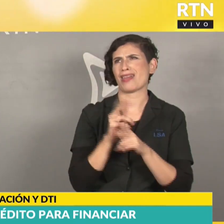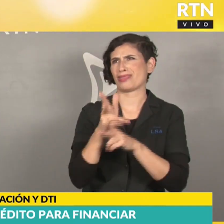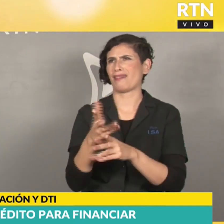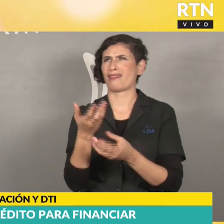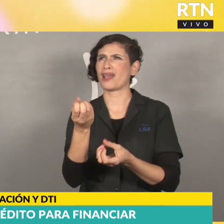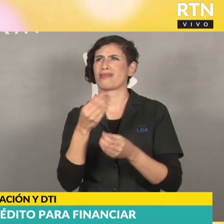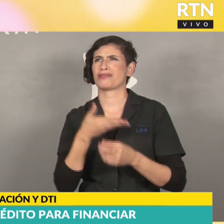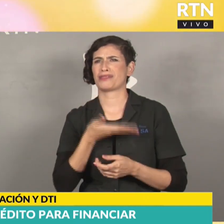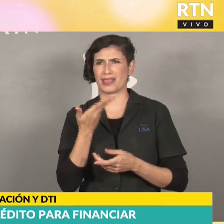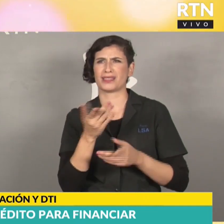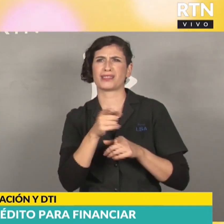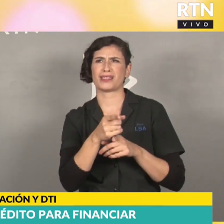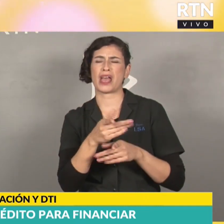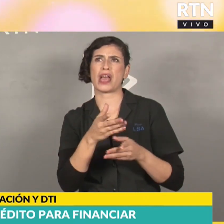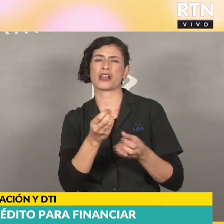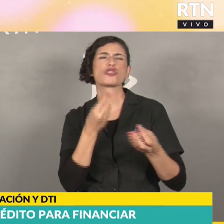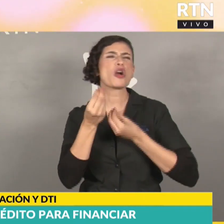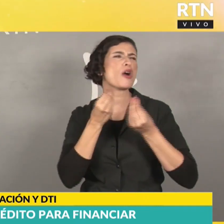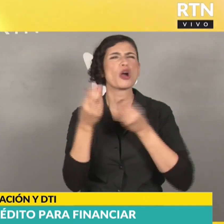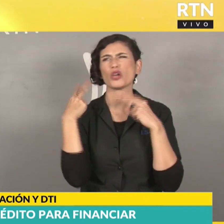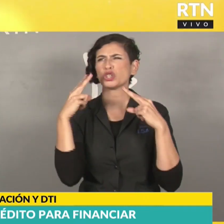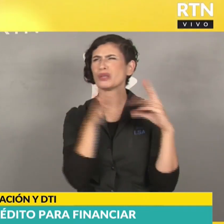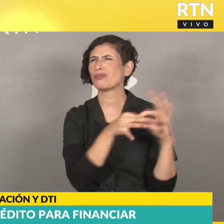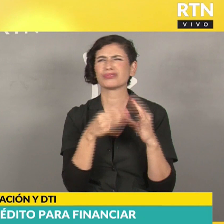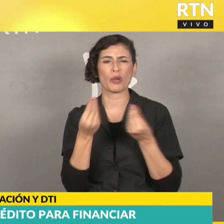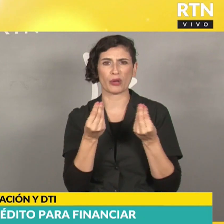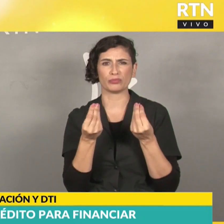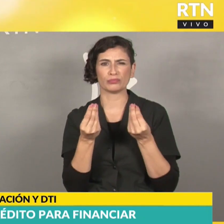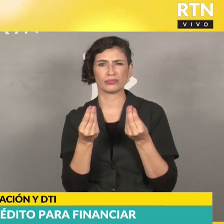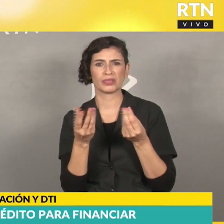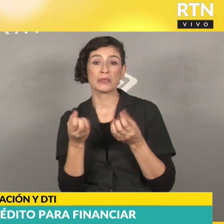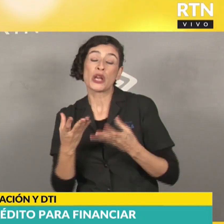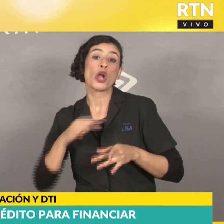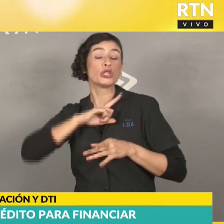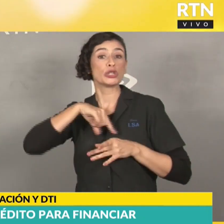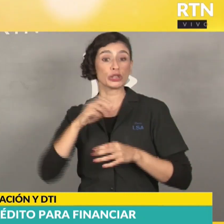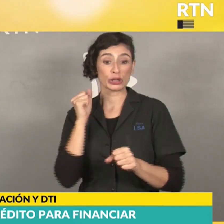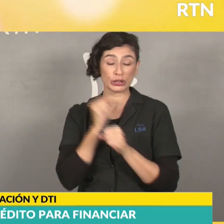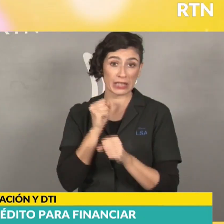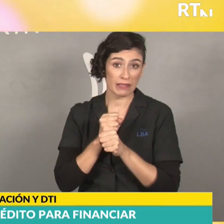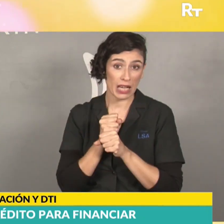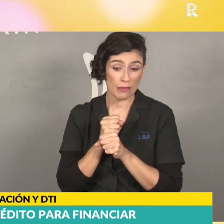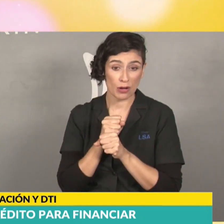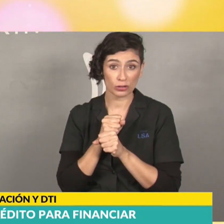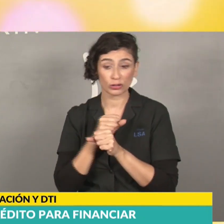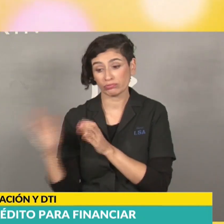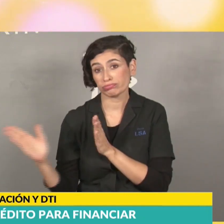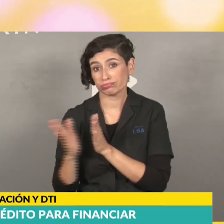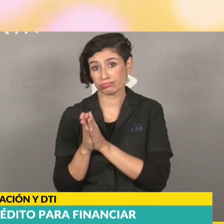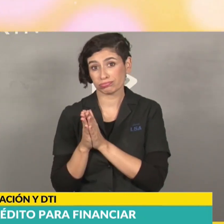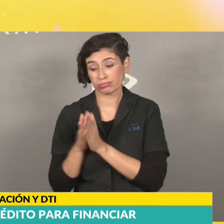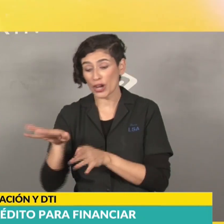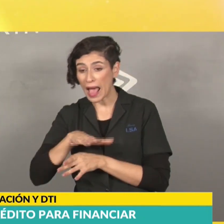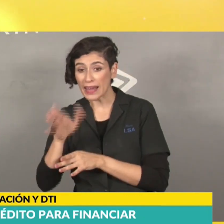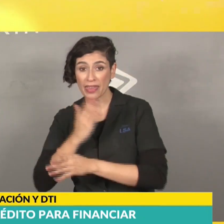¿Cómo acompañan desde turismo? Mira, nosotros lo que estamos haciendo es trabajar en forma conjunta con el área también de discapacidad a través de